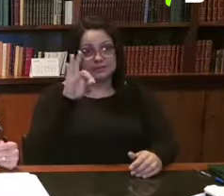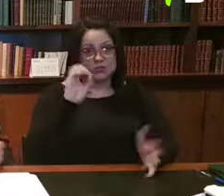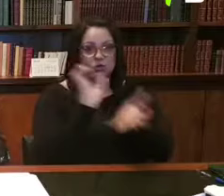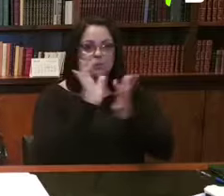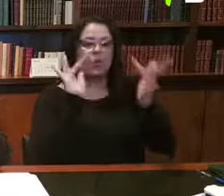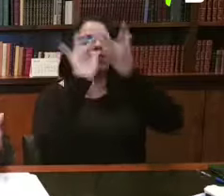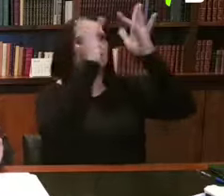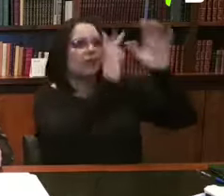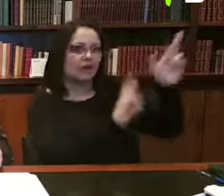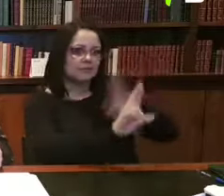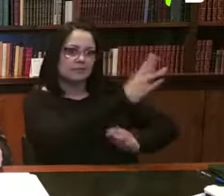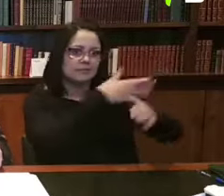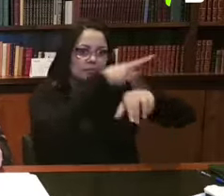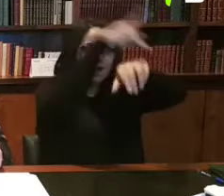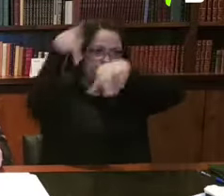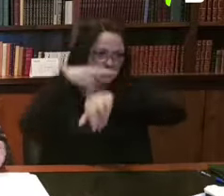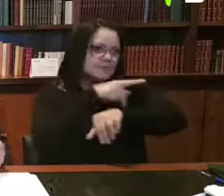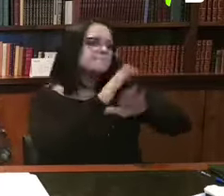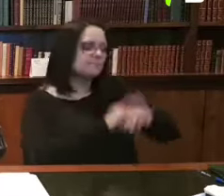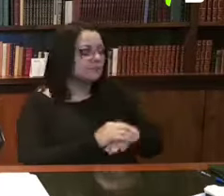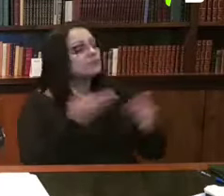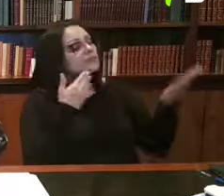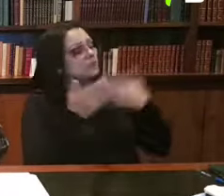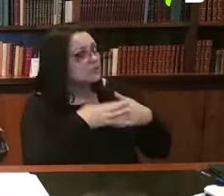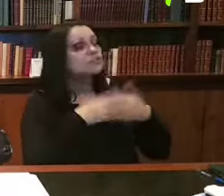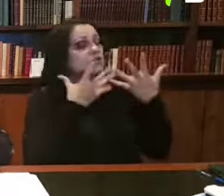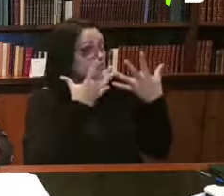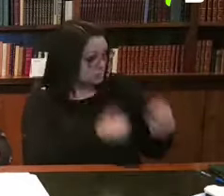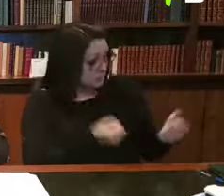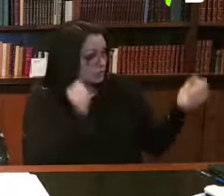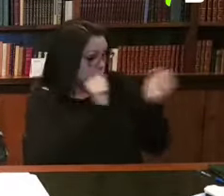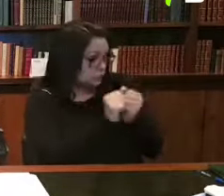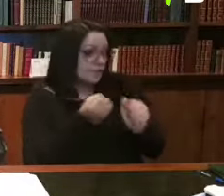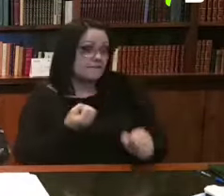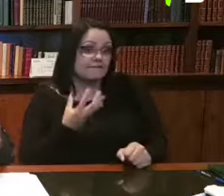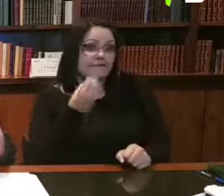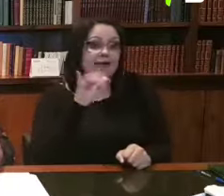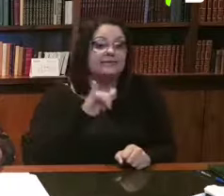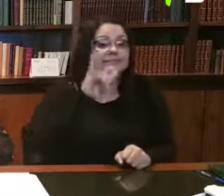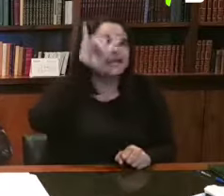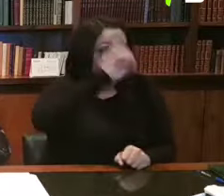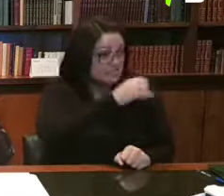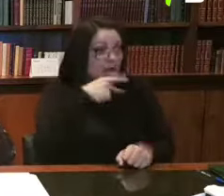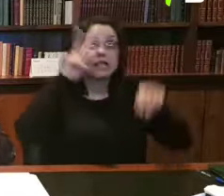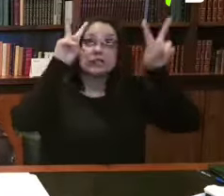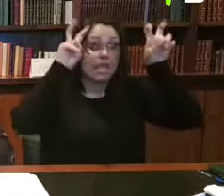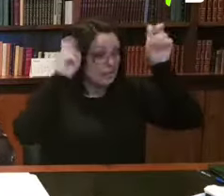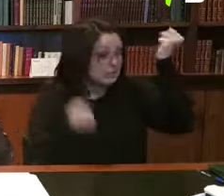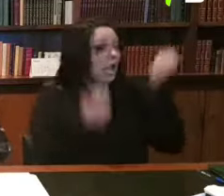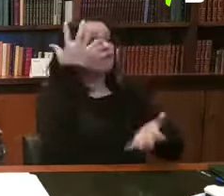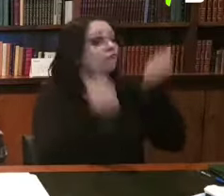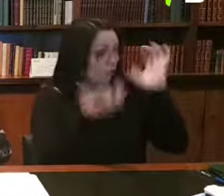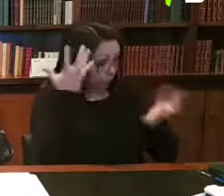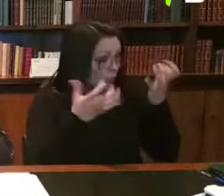das relações exteriores e nos prontificamos para ela a viajar para região amazônica quando fala que tá pegando fogo amazônia um avião